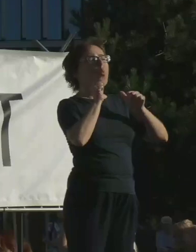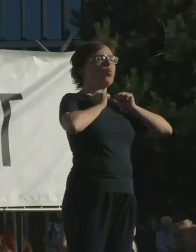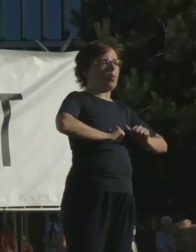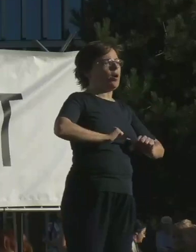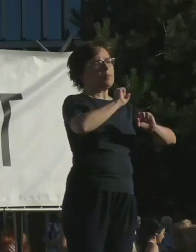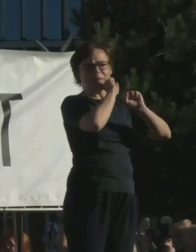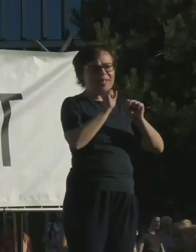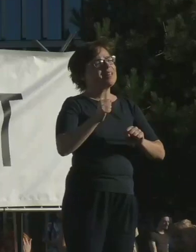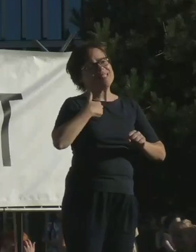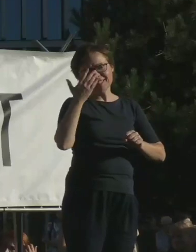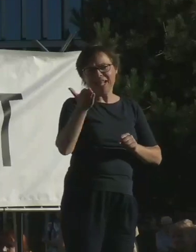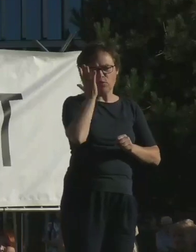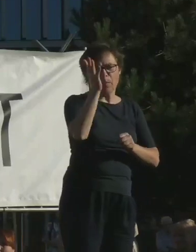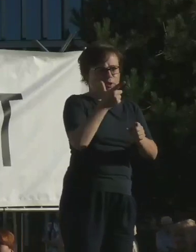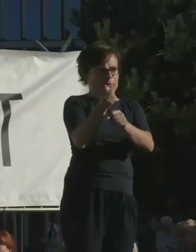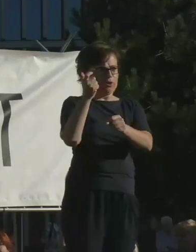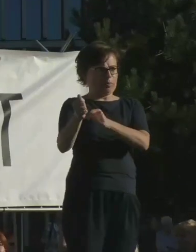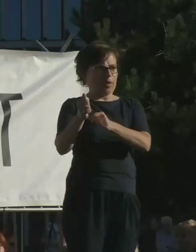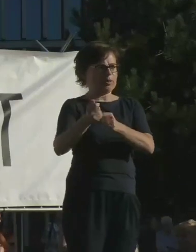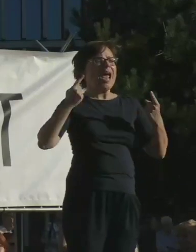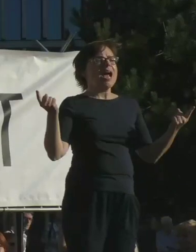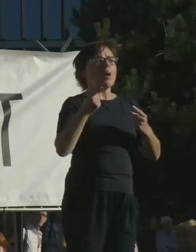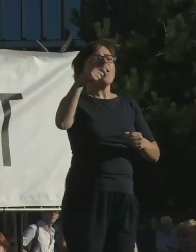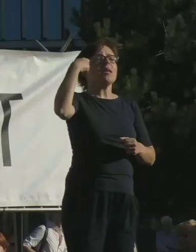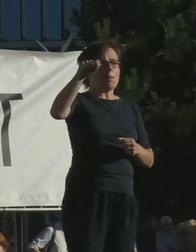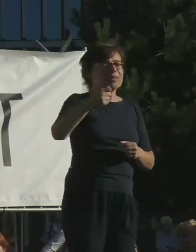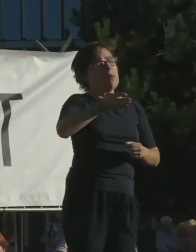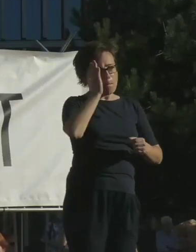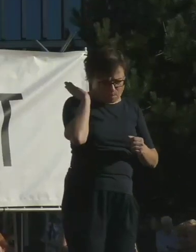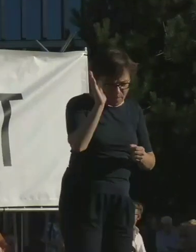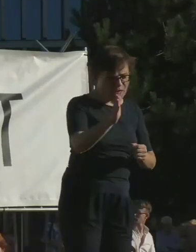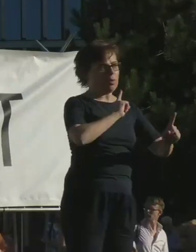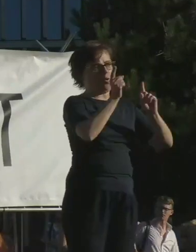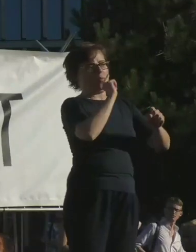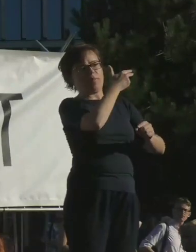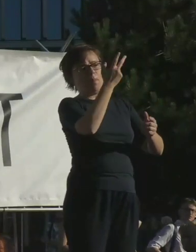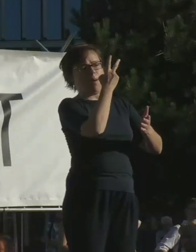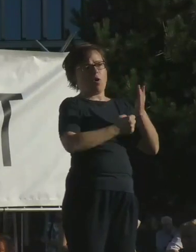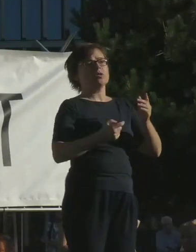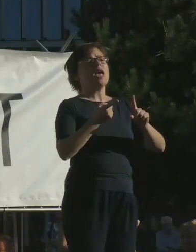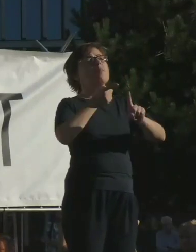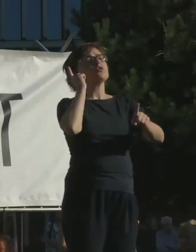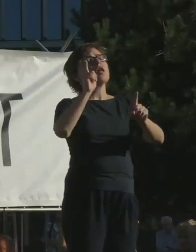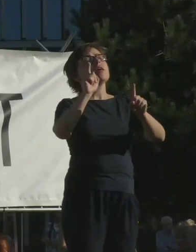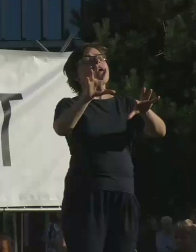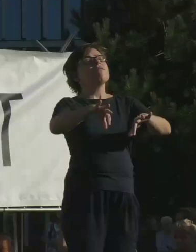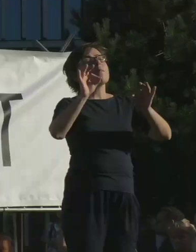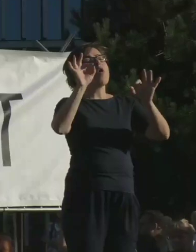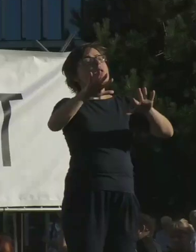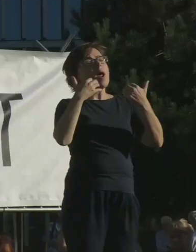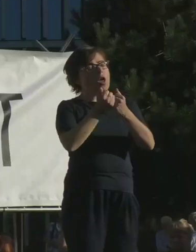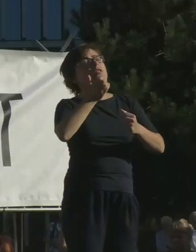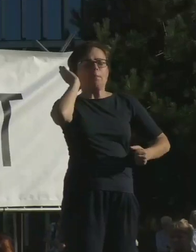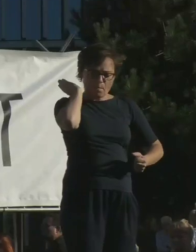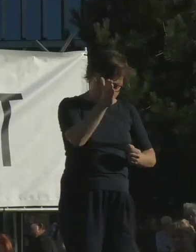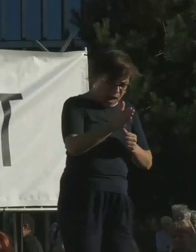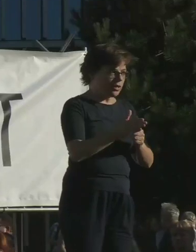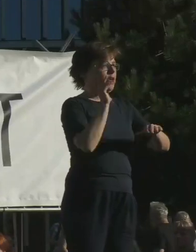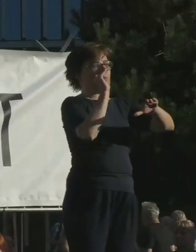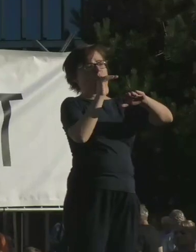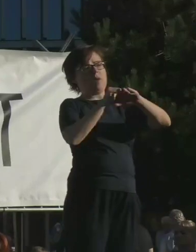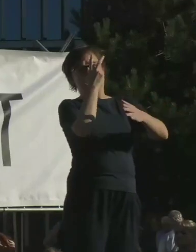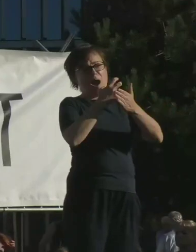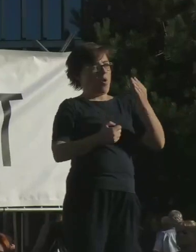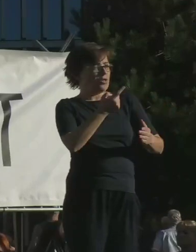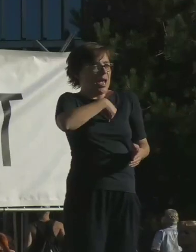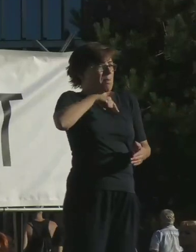będziemy przypierdalać. Kampania prezydencka będzie o aborcji. Kampania przed wyborami parlamentarnymi będzie o aborcji. My nie mamy nic